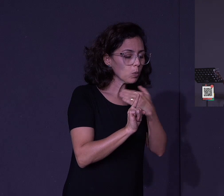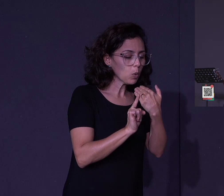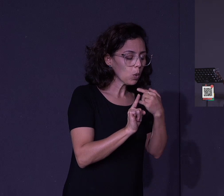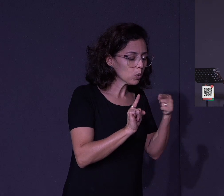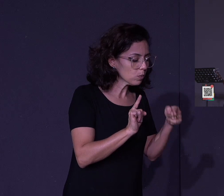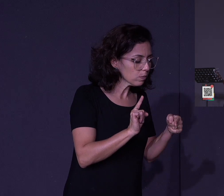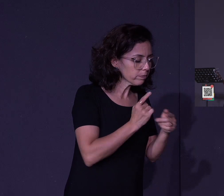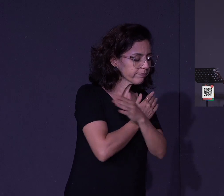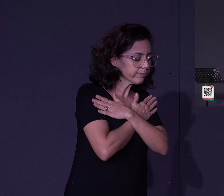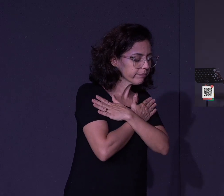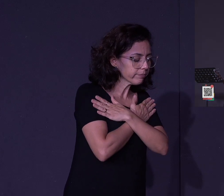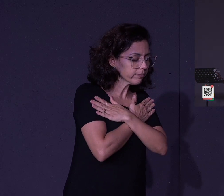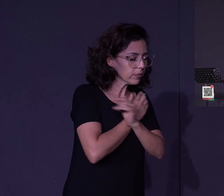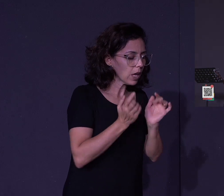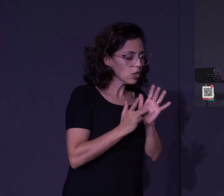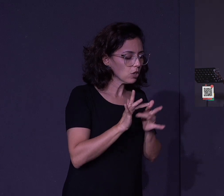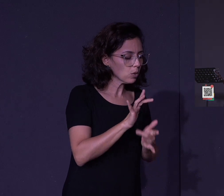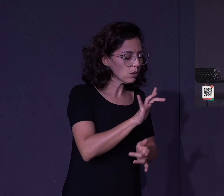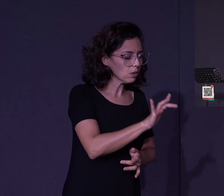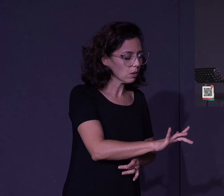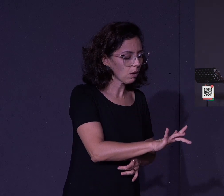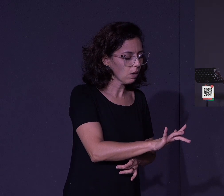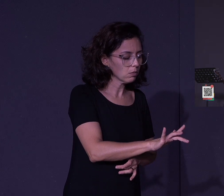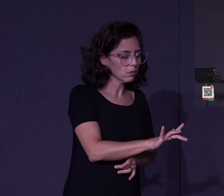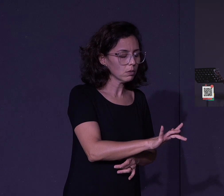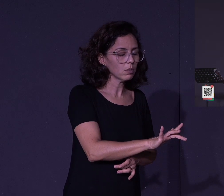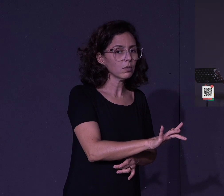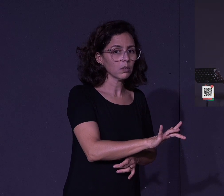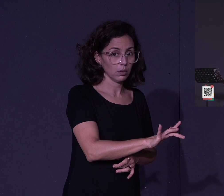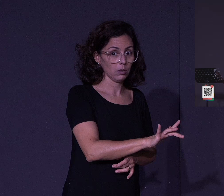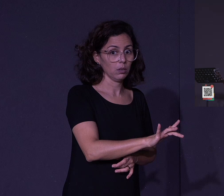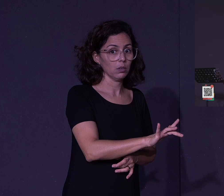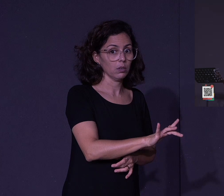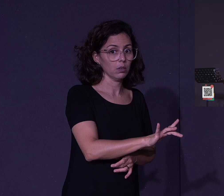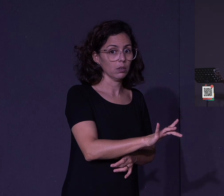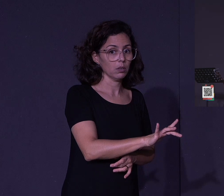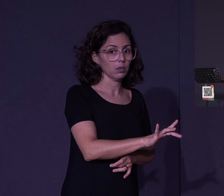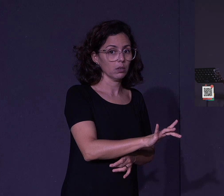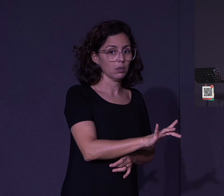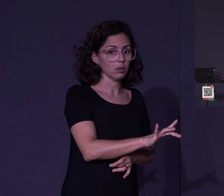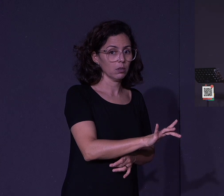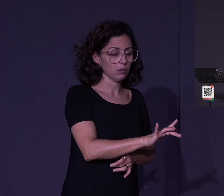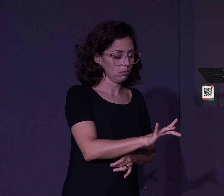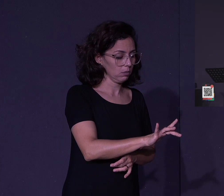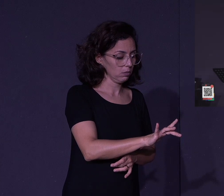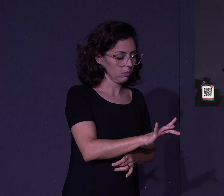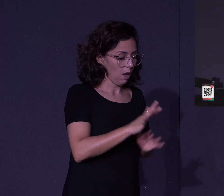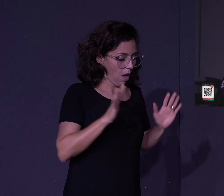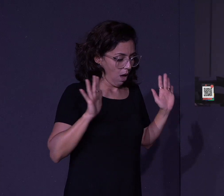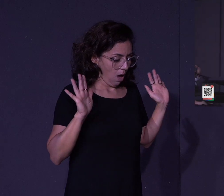Como é que ele toca no caixão? Está impuro. Olha a religião falando. Está impuro, se tornou impuro